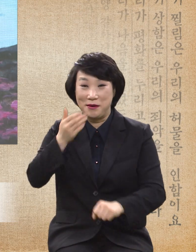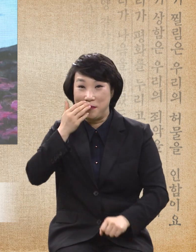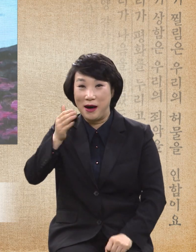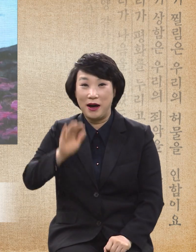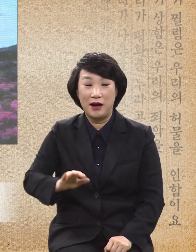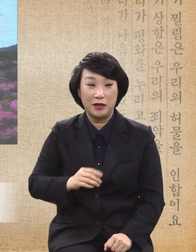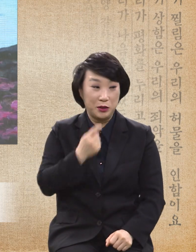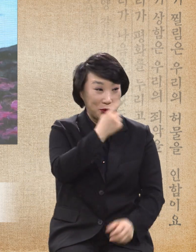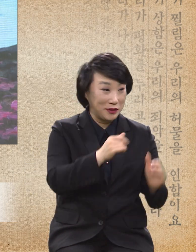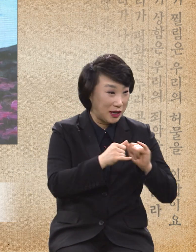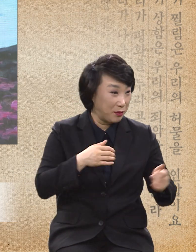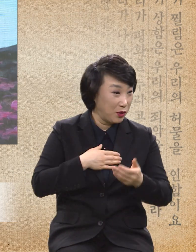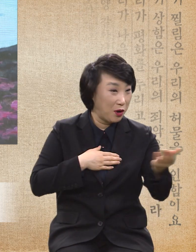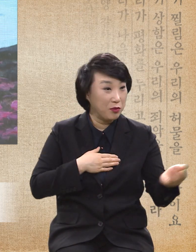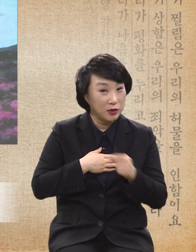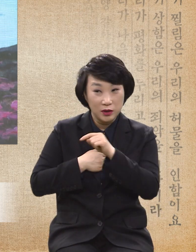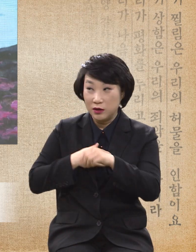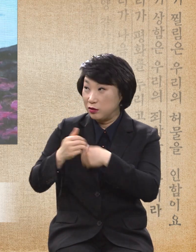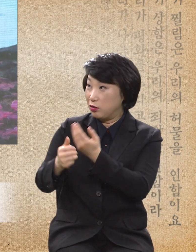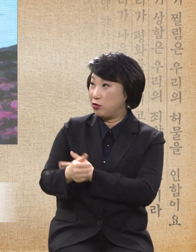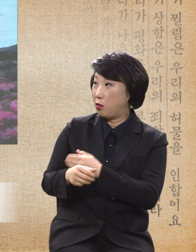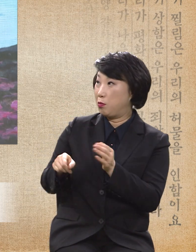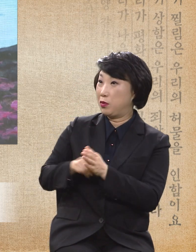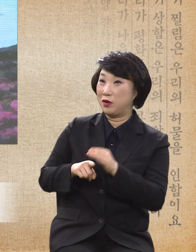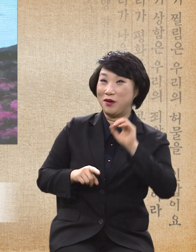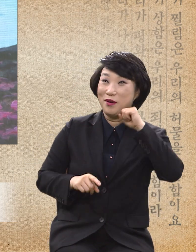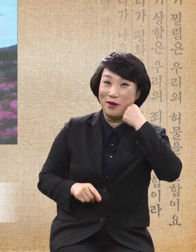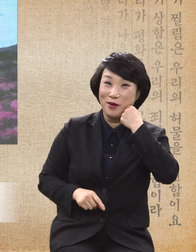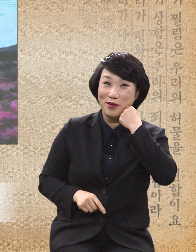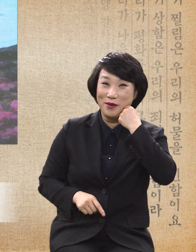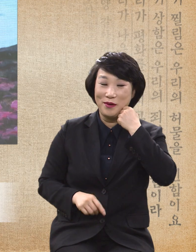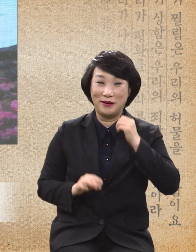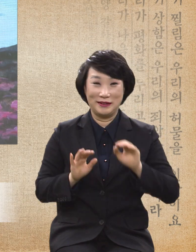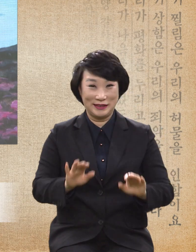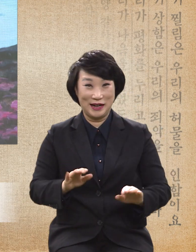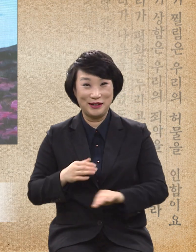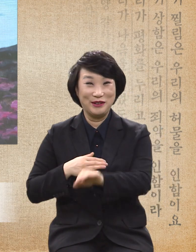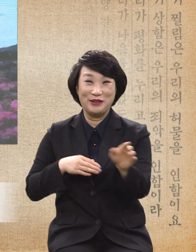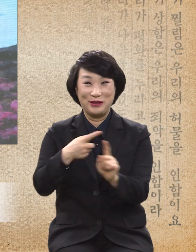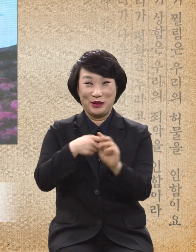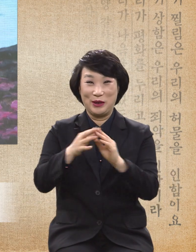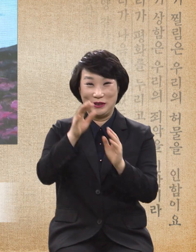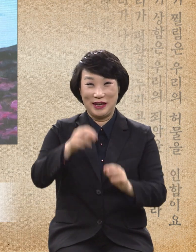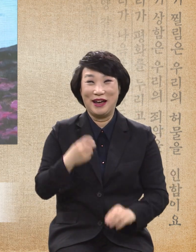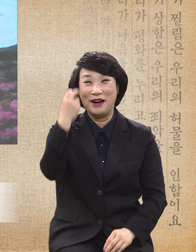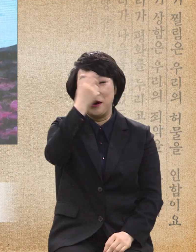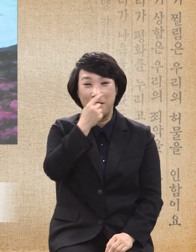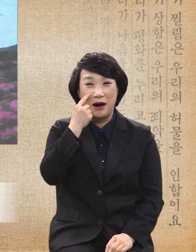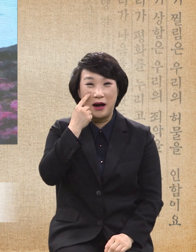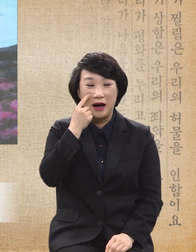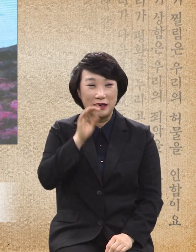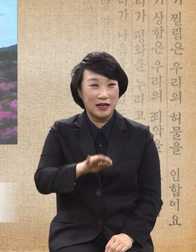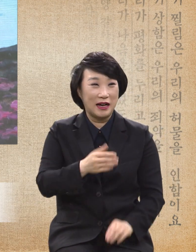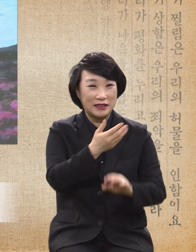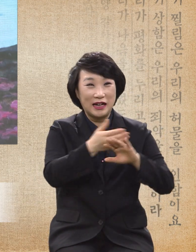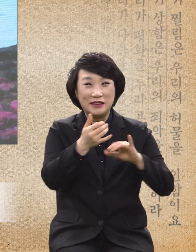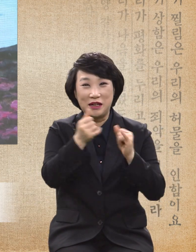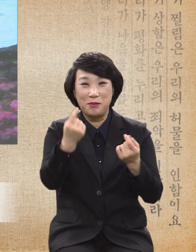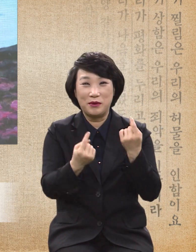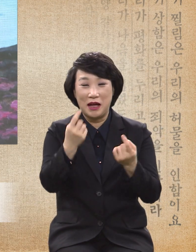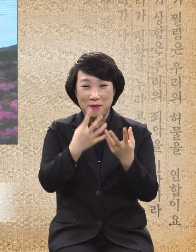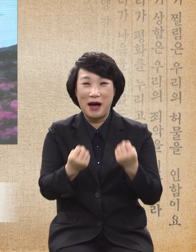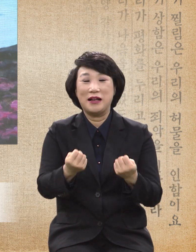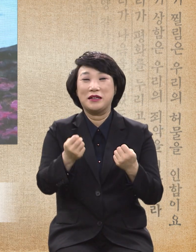이성적인 사람은 이런 능력을 받아들이지 않아요. 자, 우리 교회도 보세요. 남보다 많이